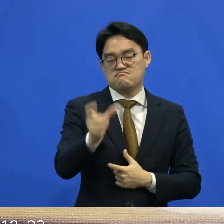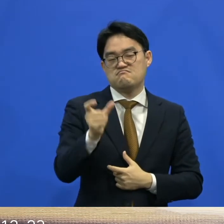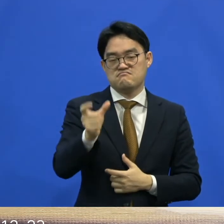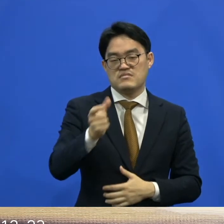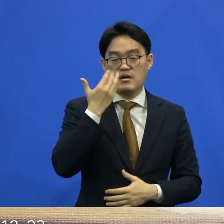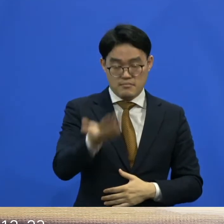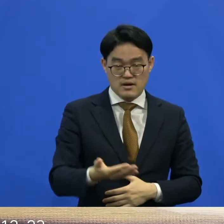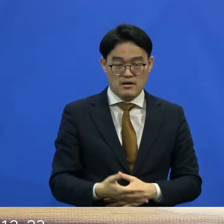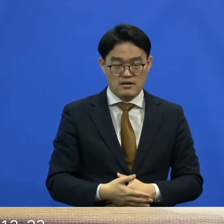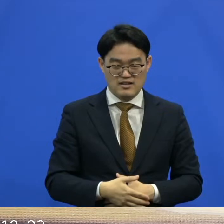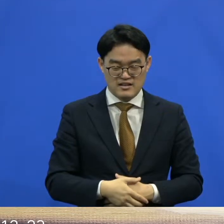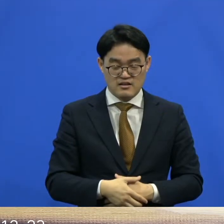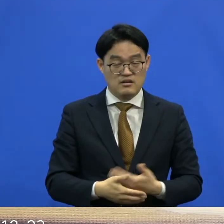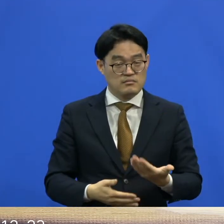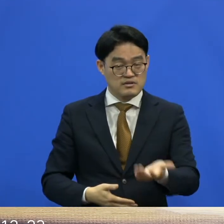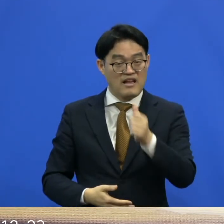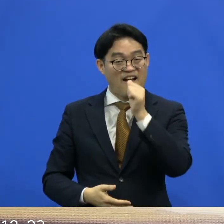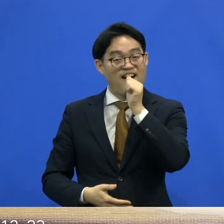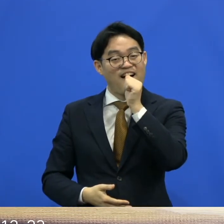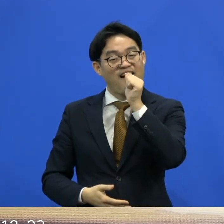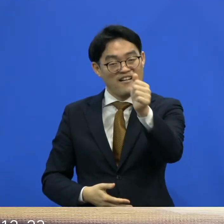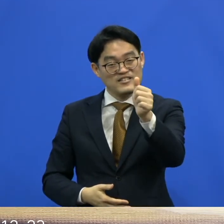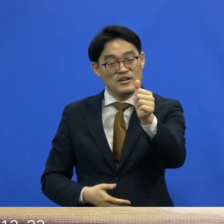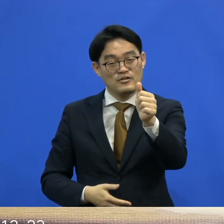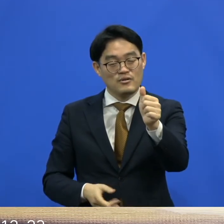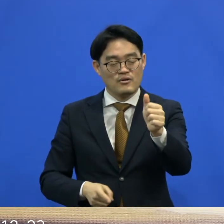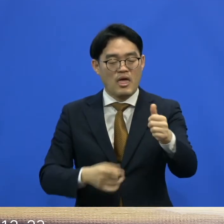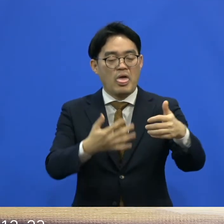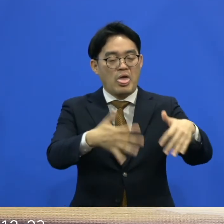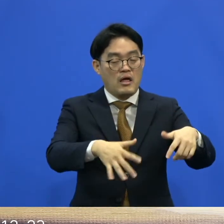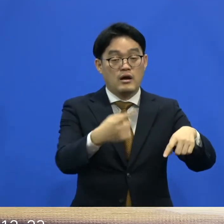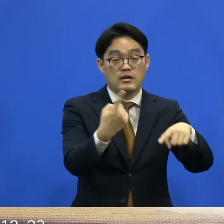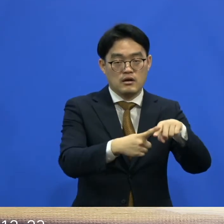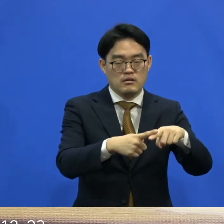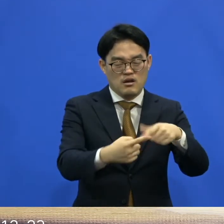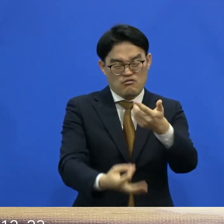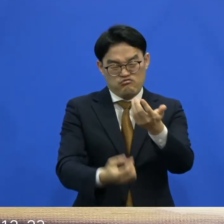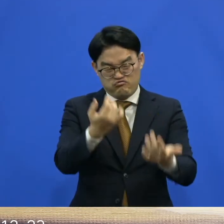뜨거운 용광로를 통과하고 난 다음에야 단련이에요.